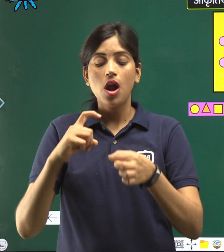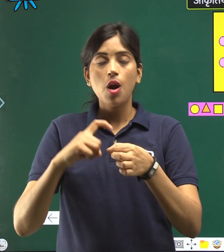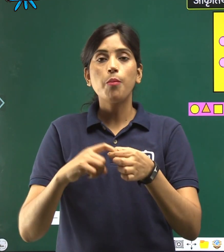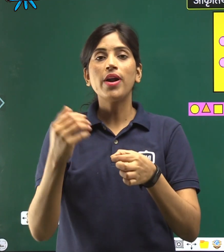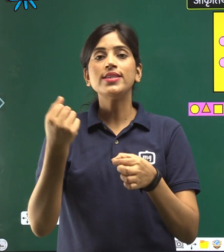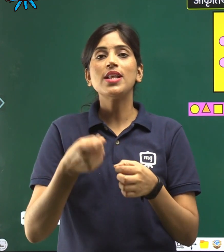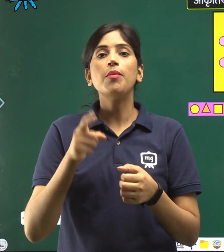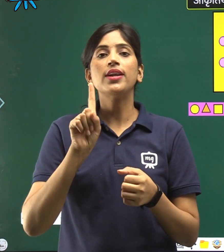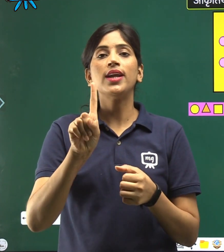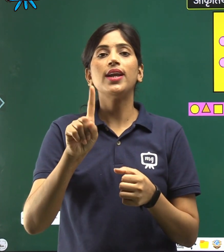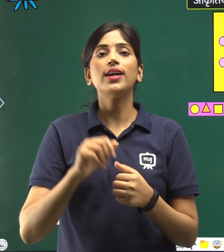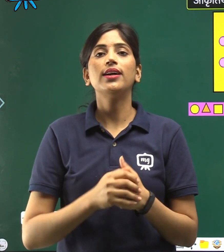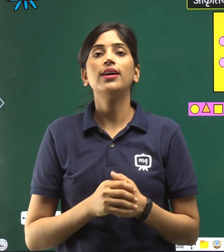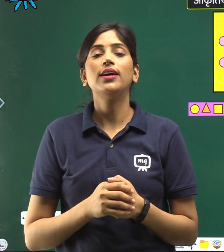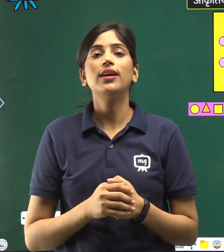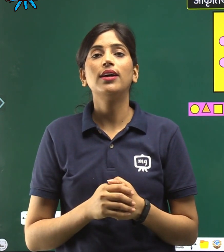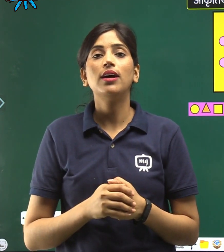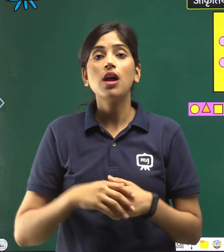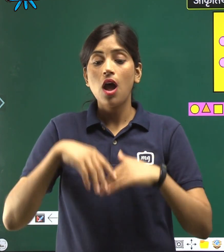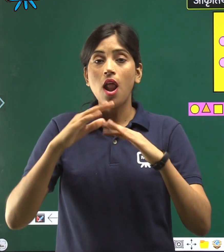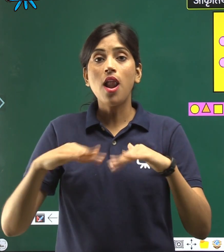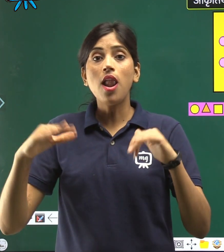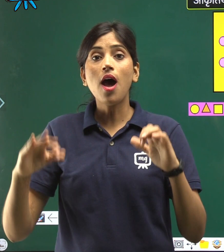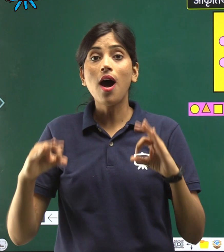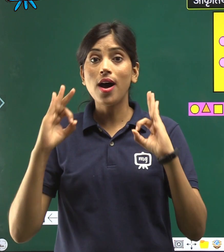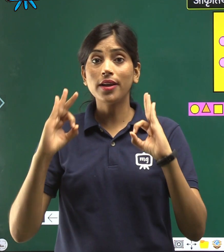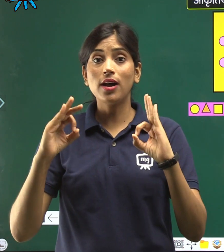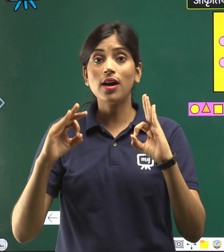नंबर 1, लहर कक्ष